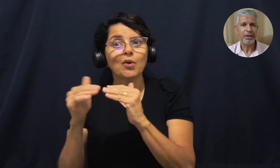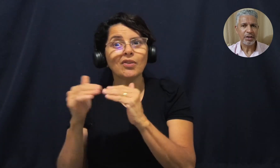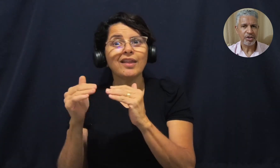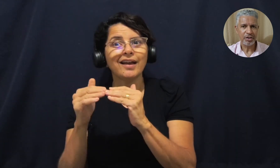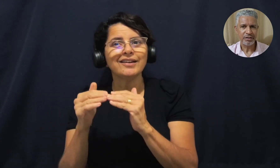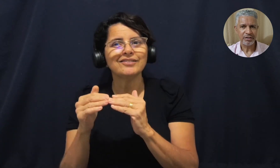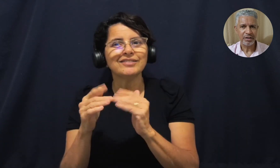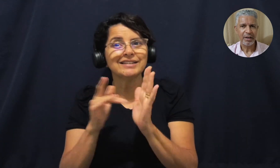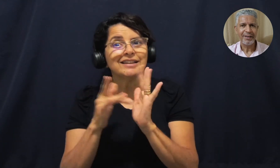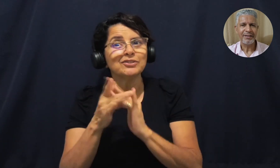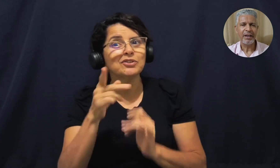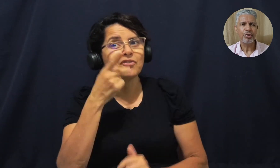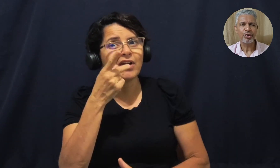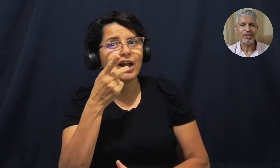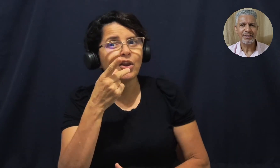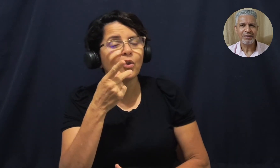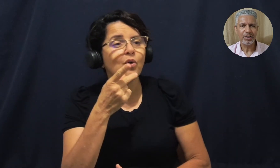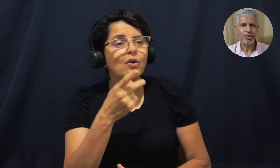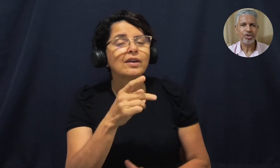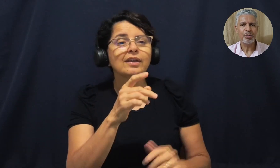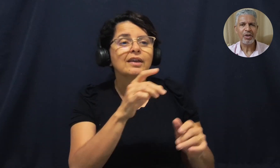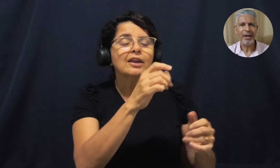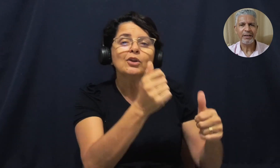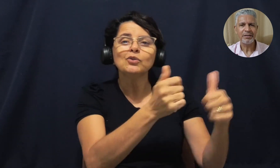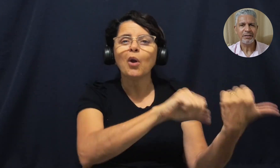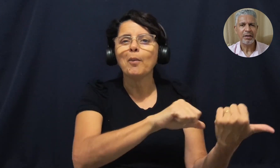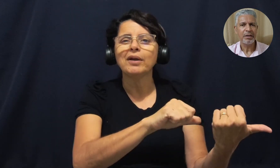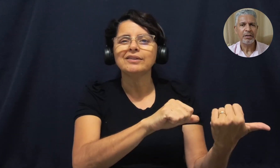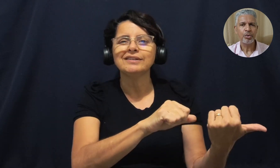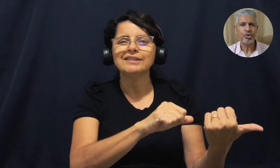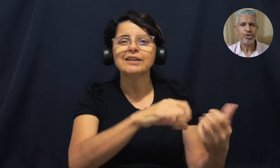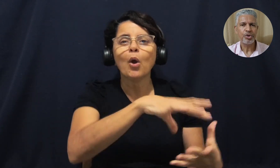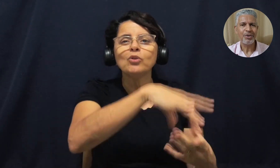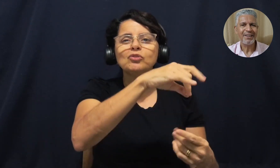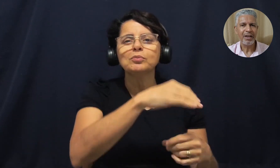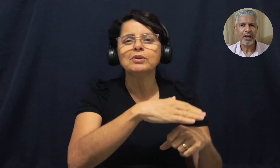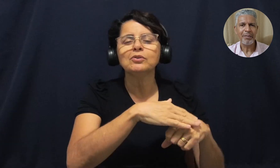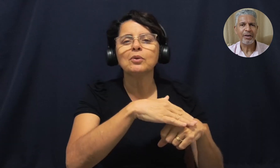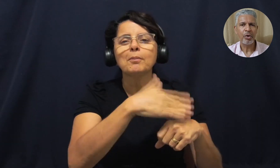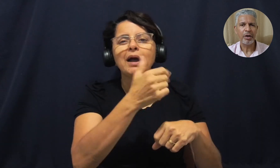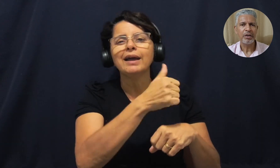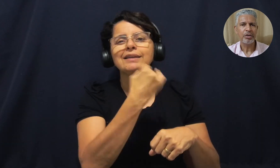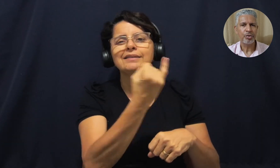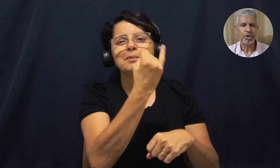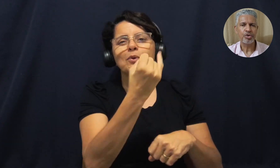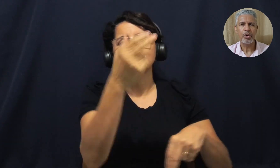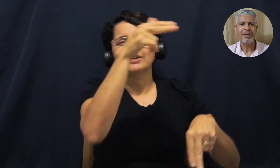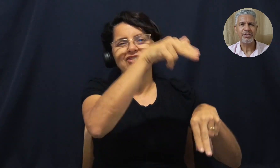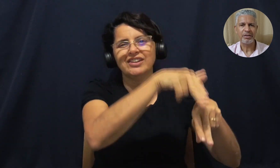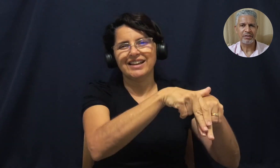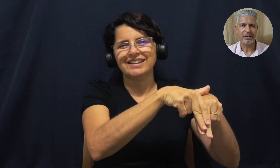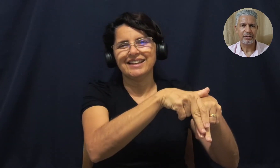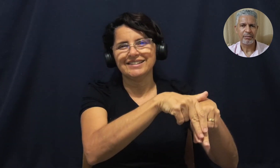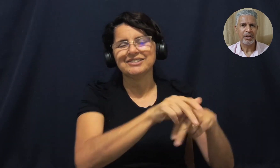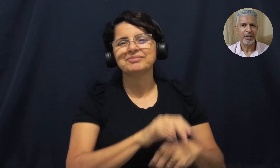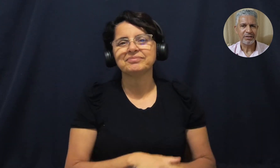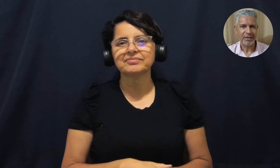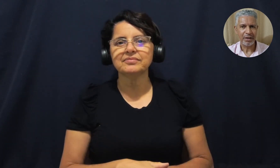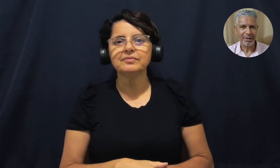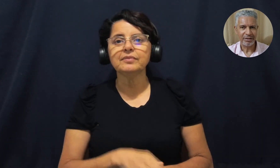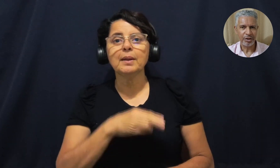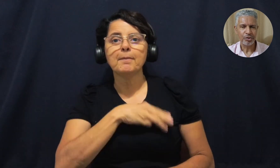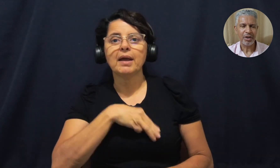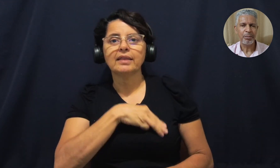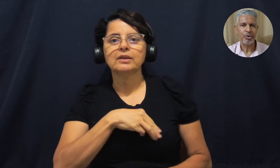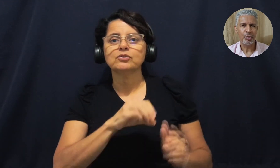Jesus, que disse: dentre os nascidos de mulheres não surgiu ninguém maior do que João Batista.